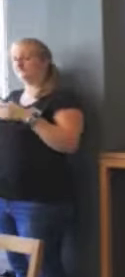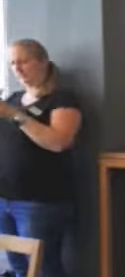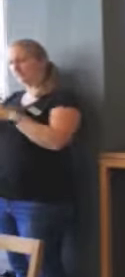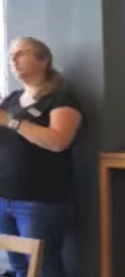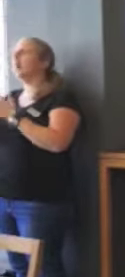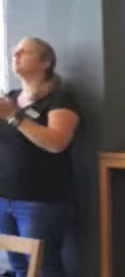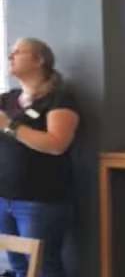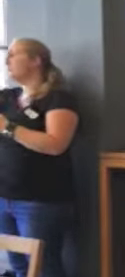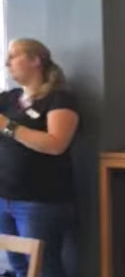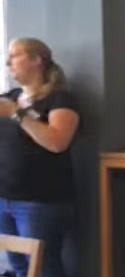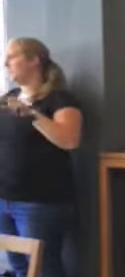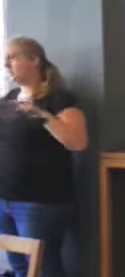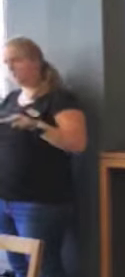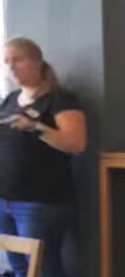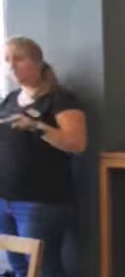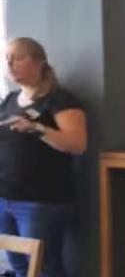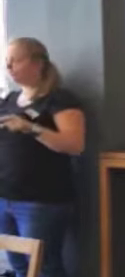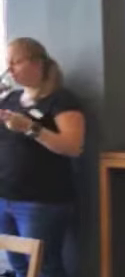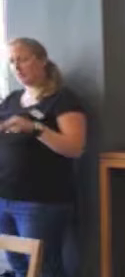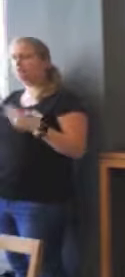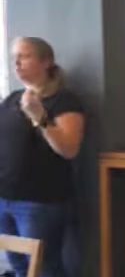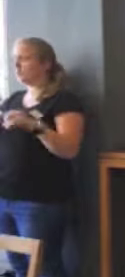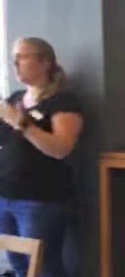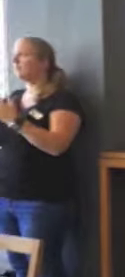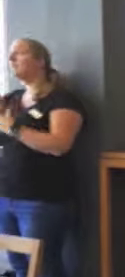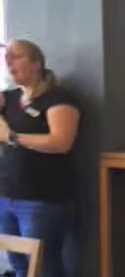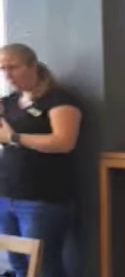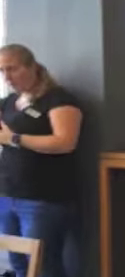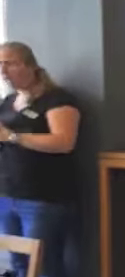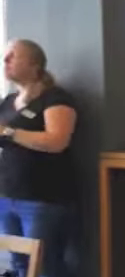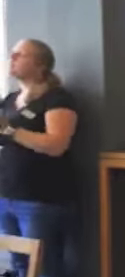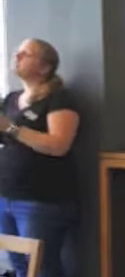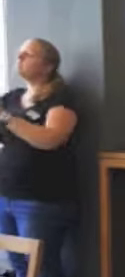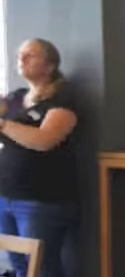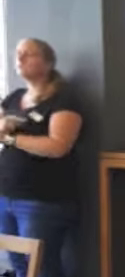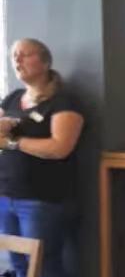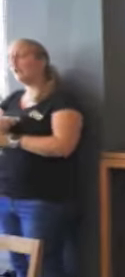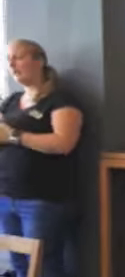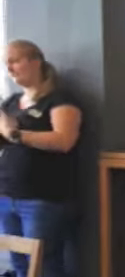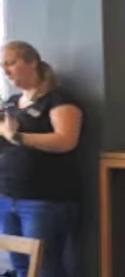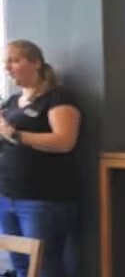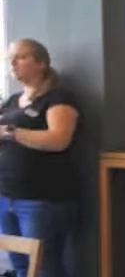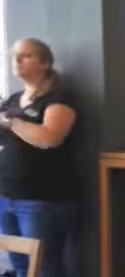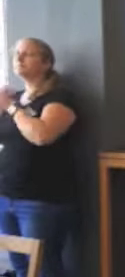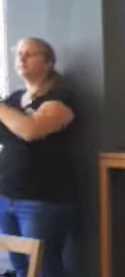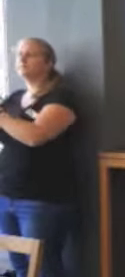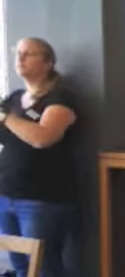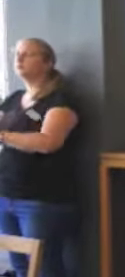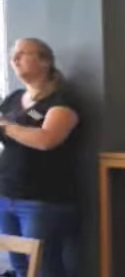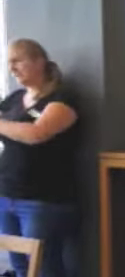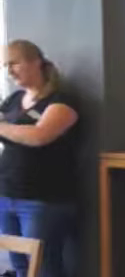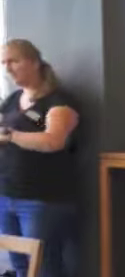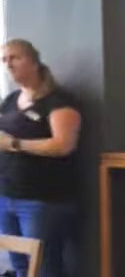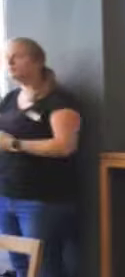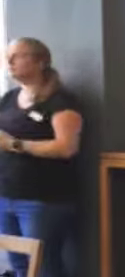arbetsförmågebedömning. Och då inte haft någon arbetsförmåga. Men har då kunnat få till exempel varaktig sjukersättning. Och därmed har du